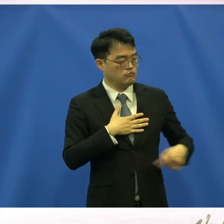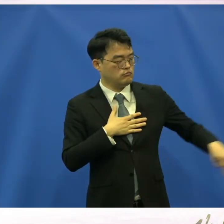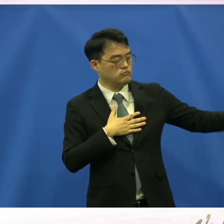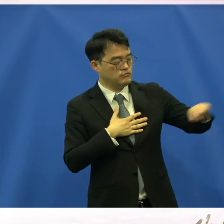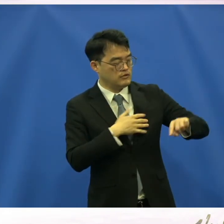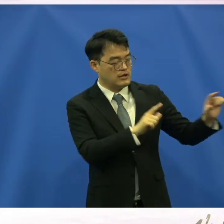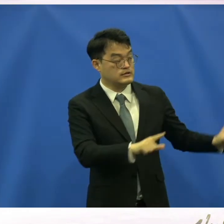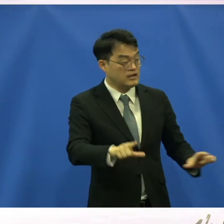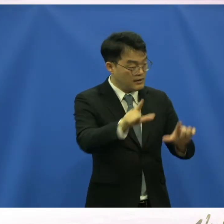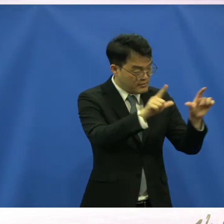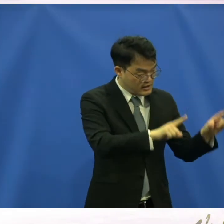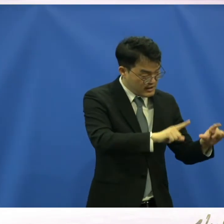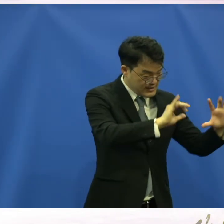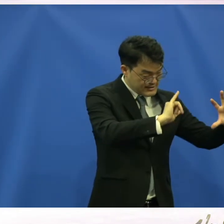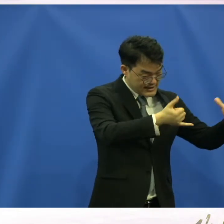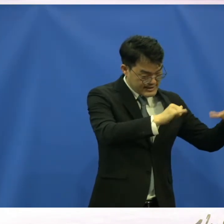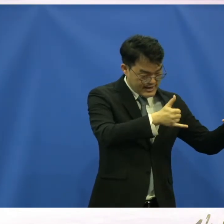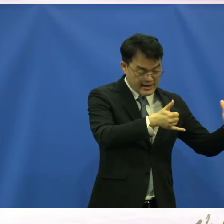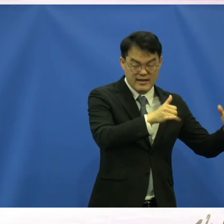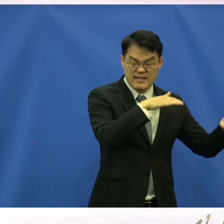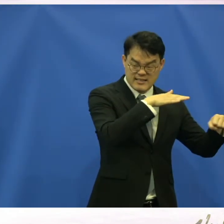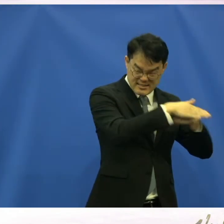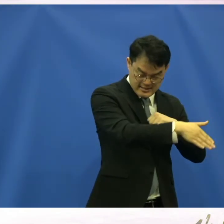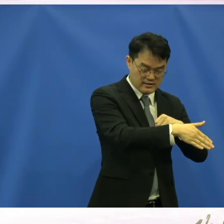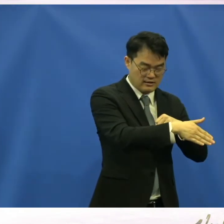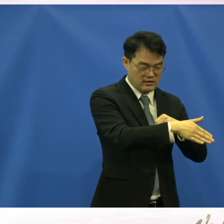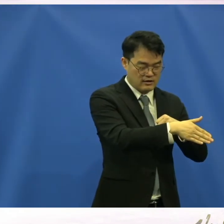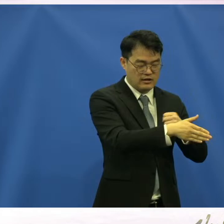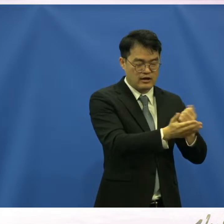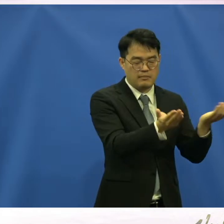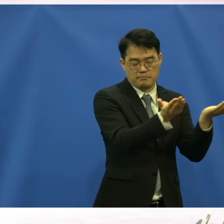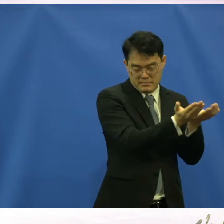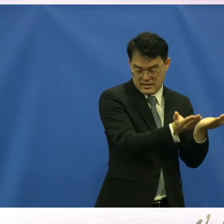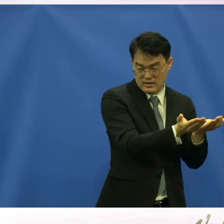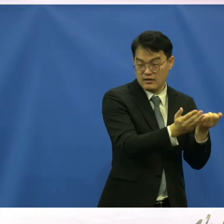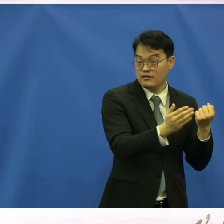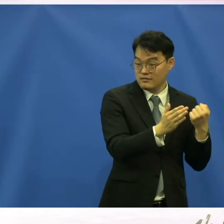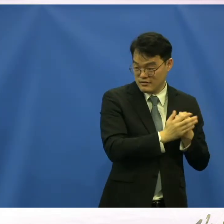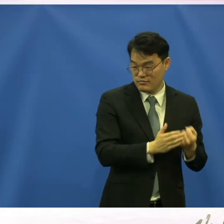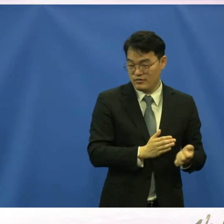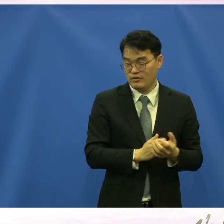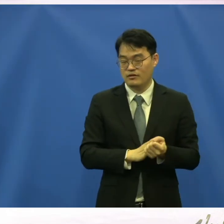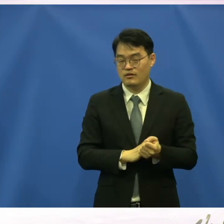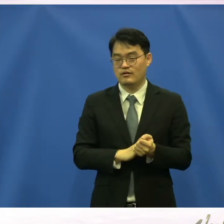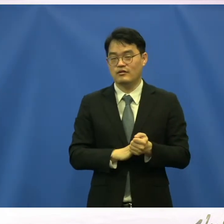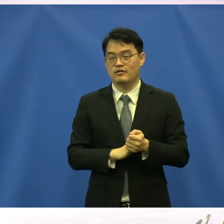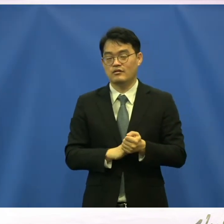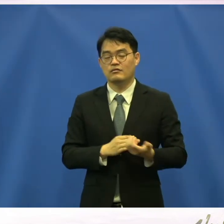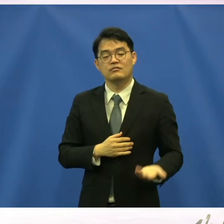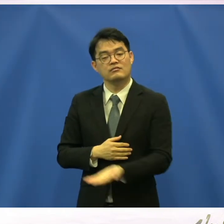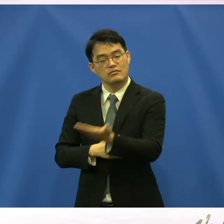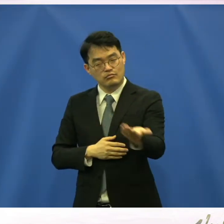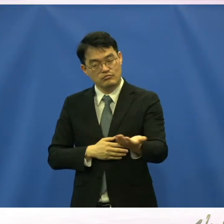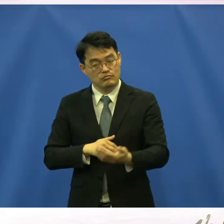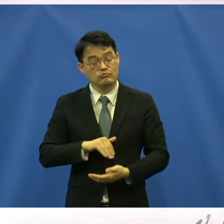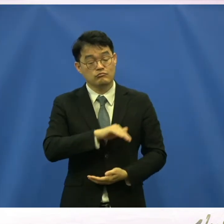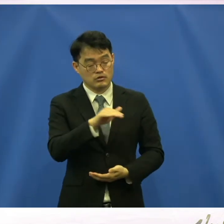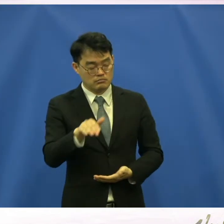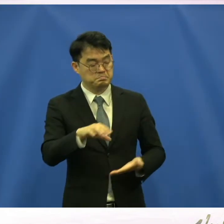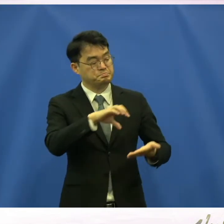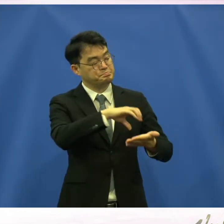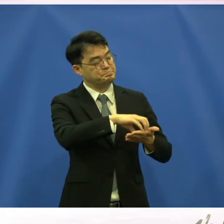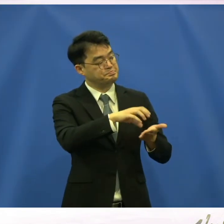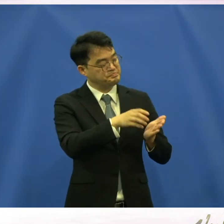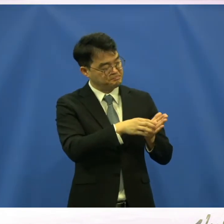자, 여러분 자세히 생각해 보십시오. 우리가 현실에 적당히 맞춰 살면 그 삶은 어떻게 펼쳐질까요? 우선은